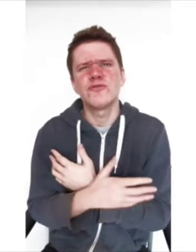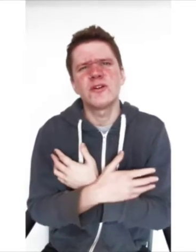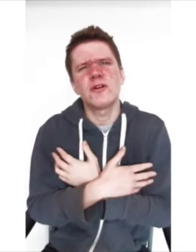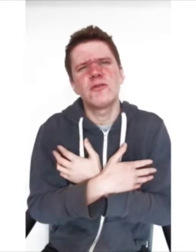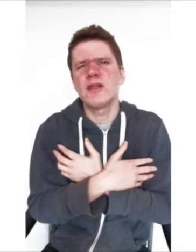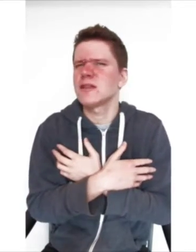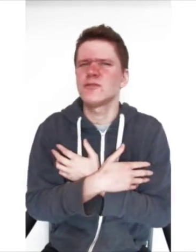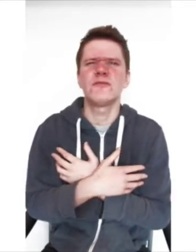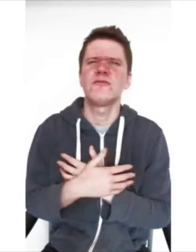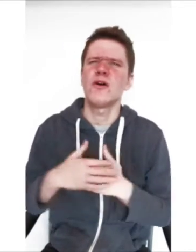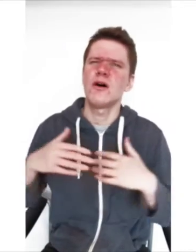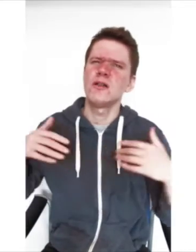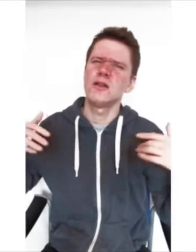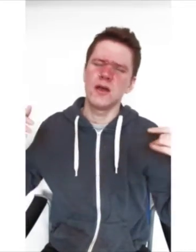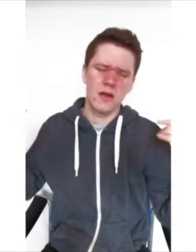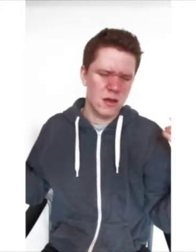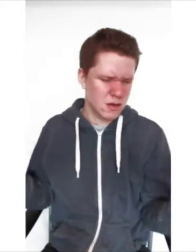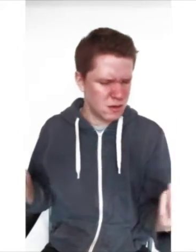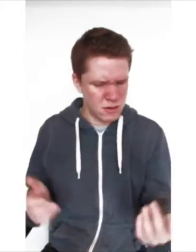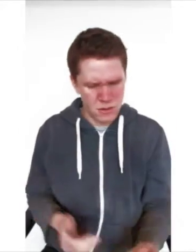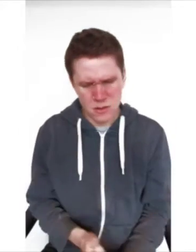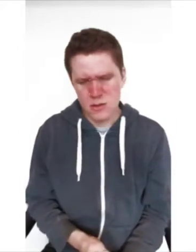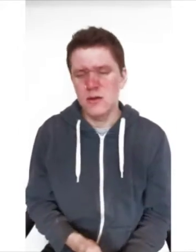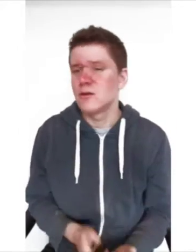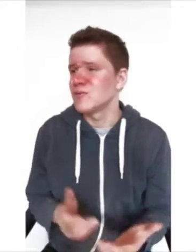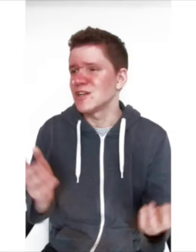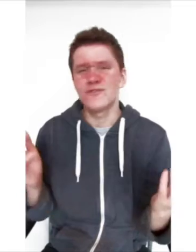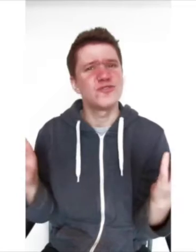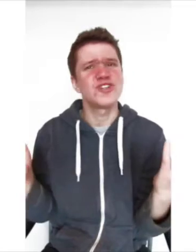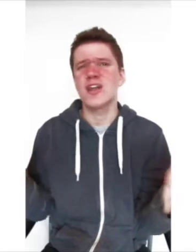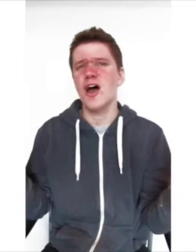Mi rifugierò in un letto di foglie.